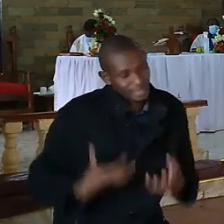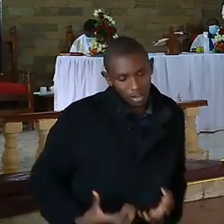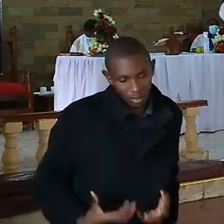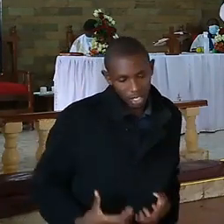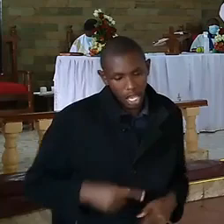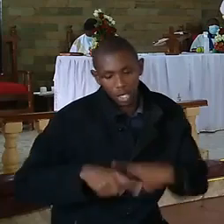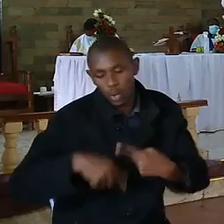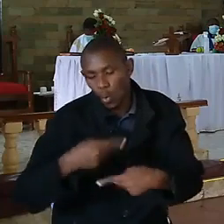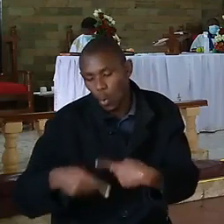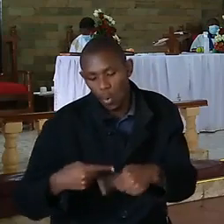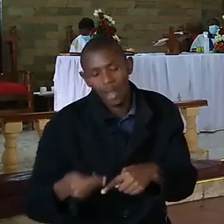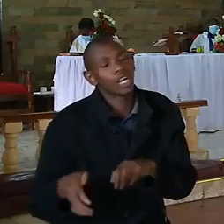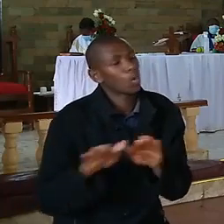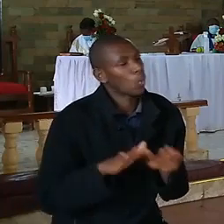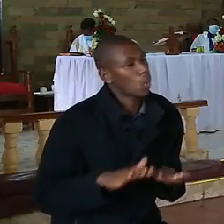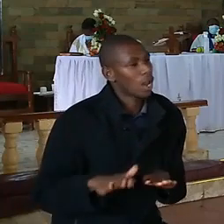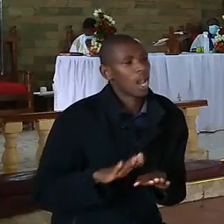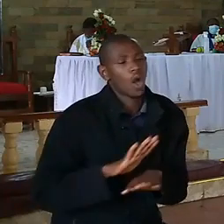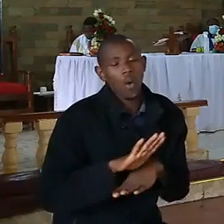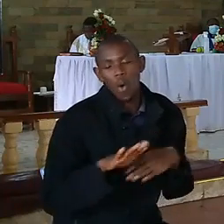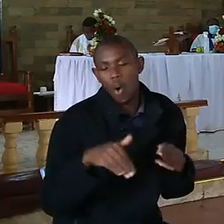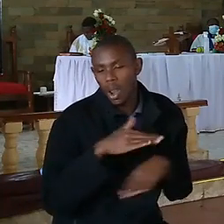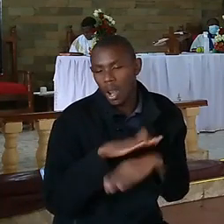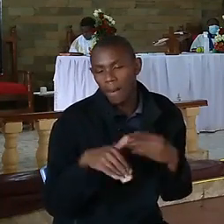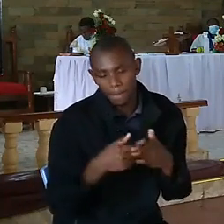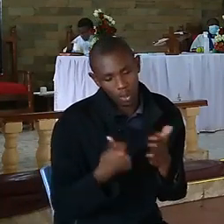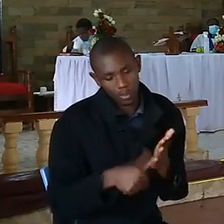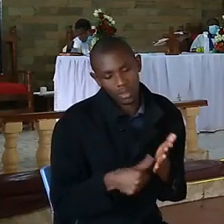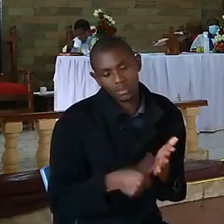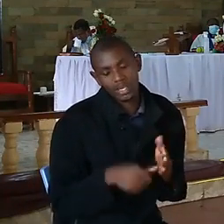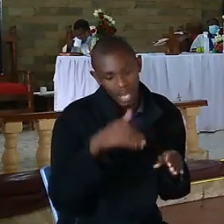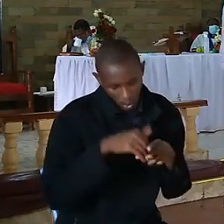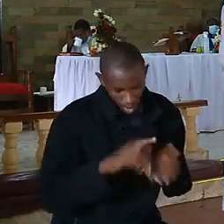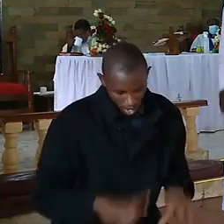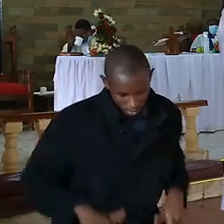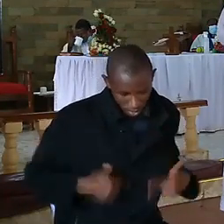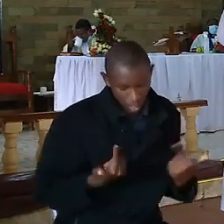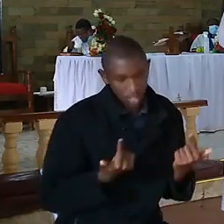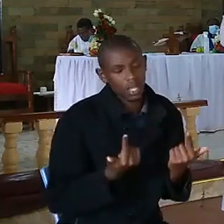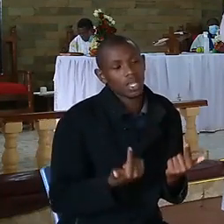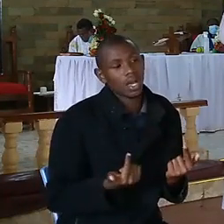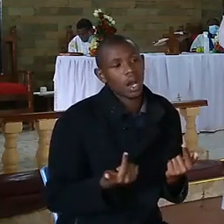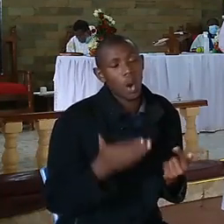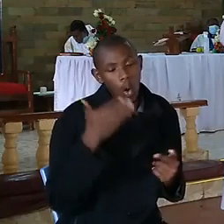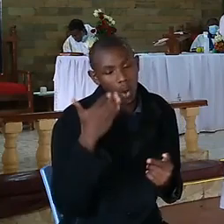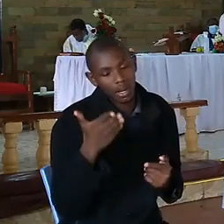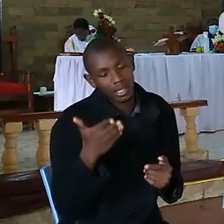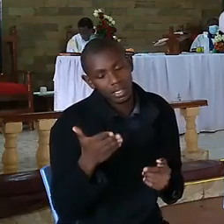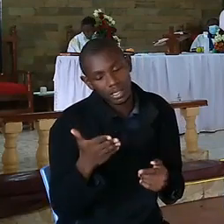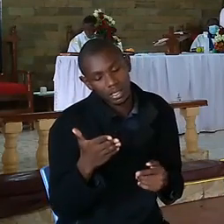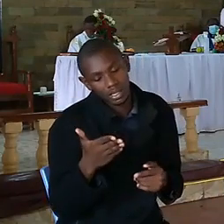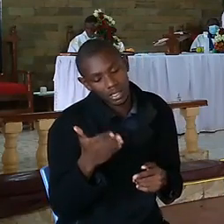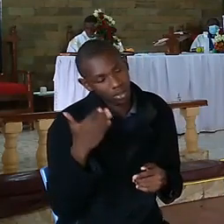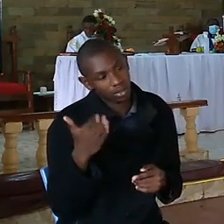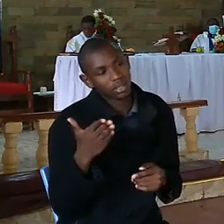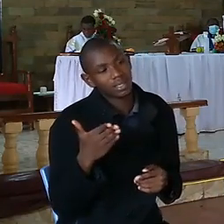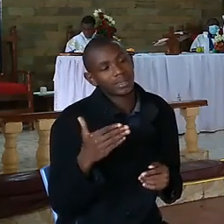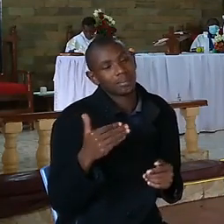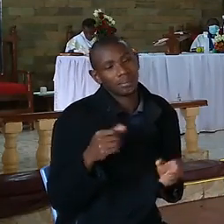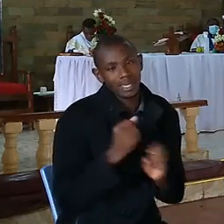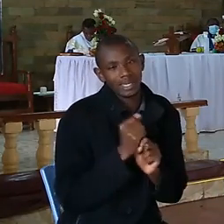akinyire agituma maundu magere and even in our eyes maundu macio megutugitira hinya na maundu macio